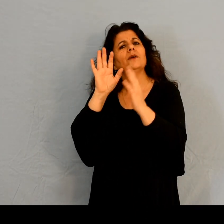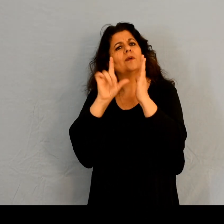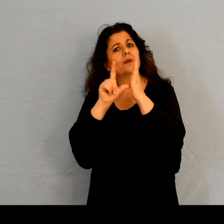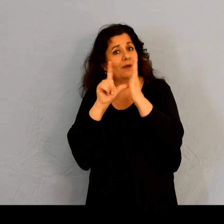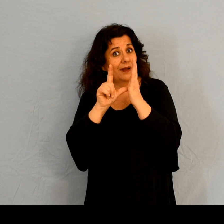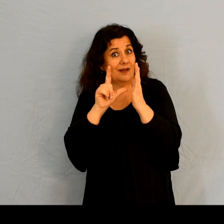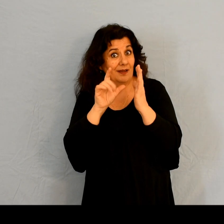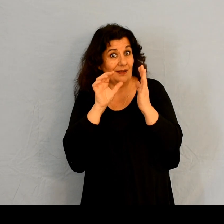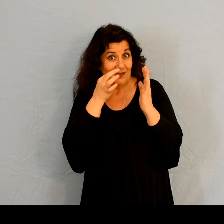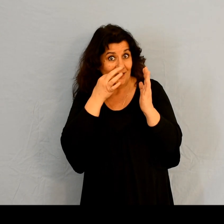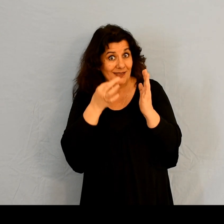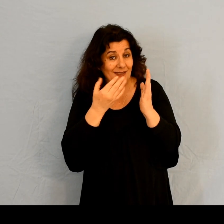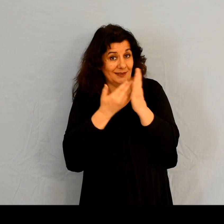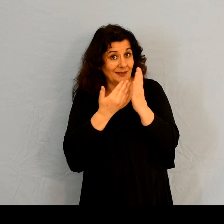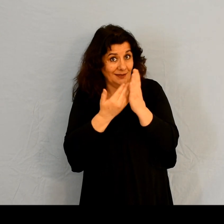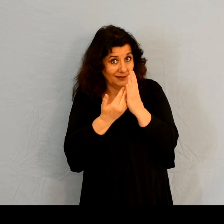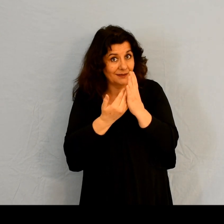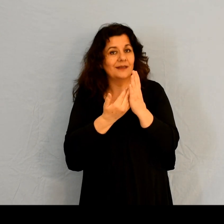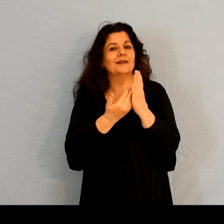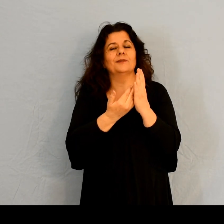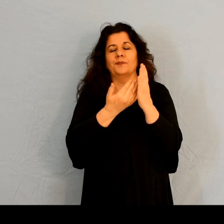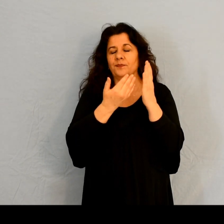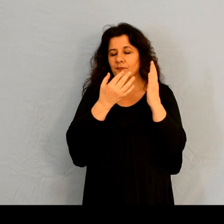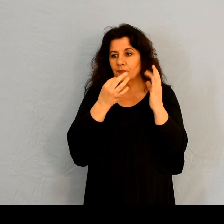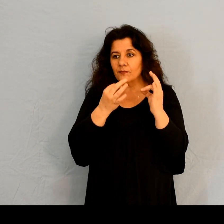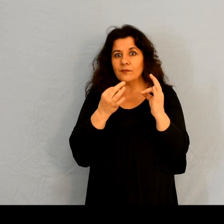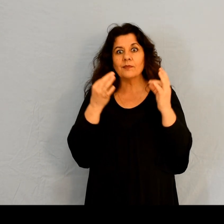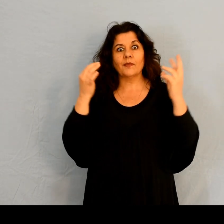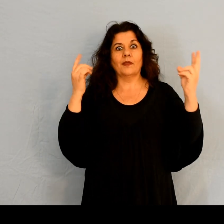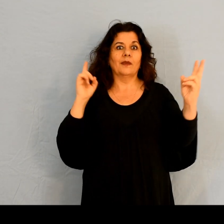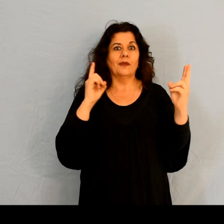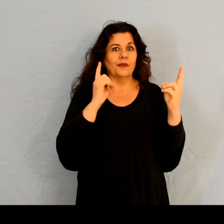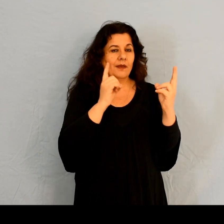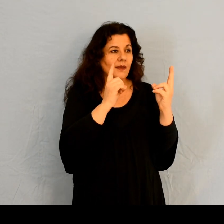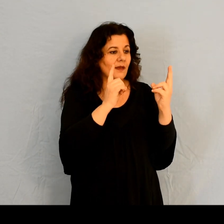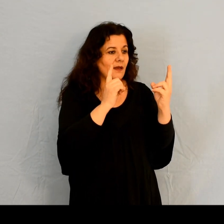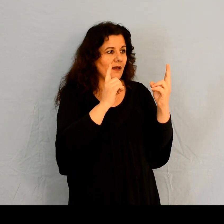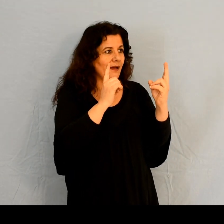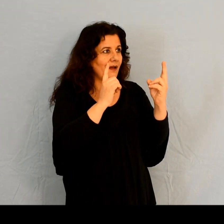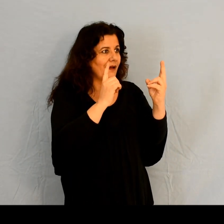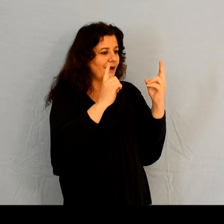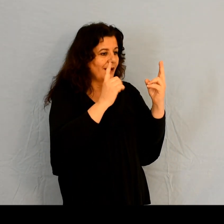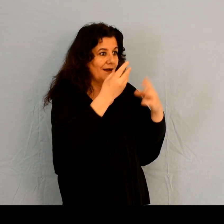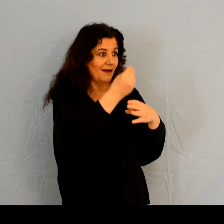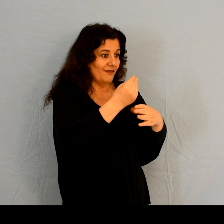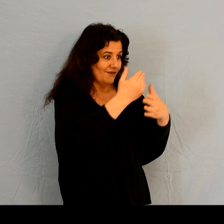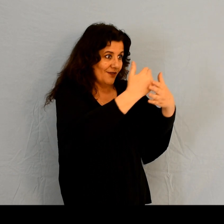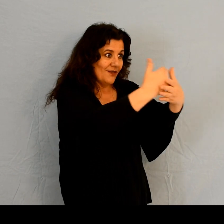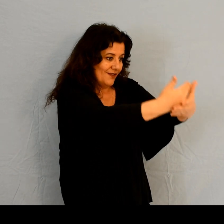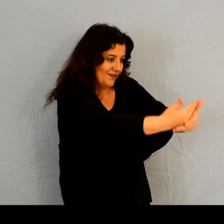Siméon reçut l'enfant dans ses bras, et il bénit Dieu en